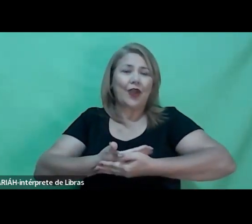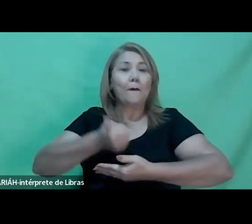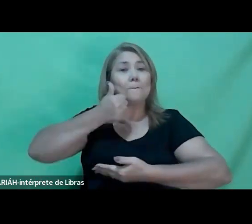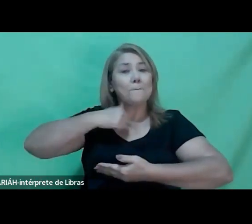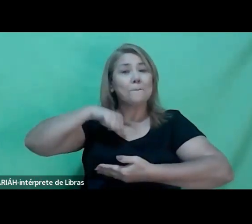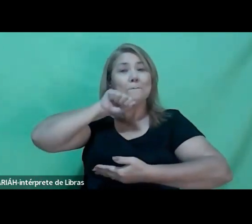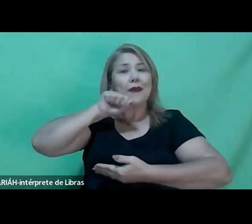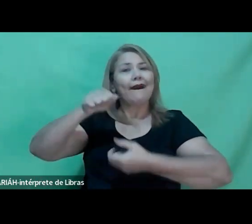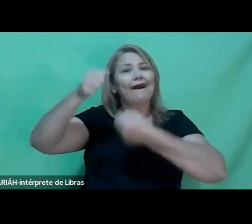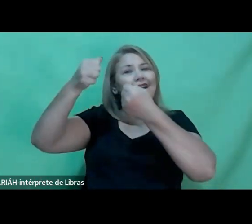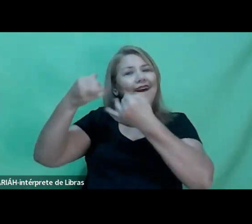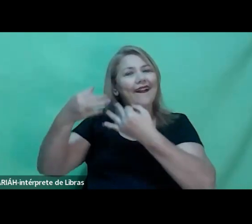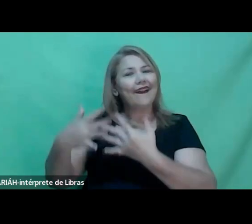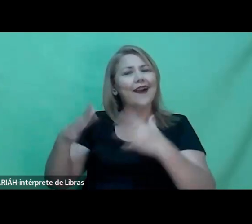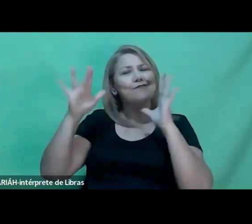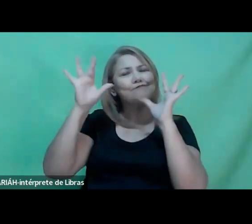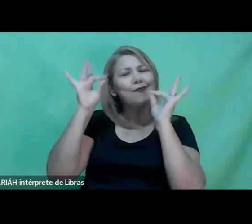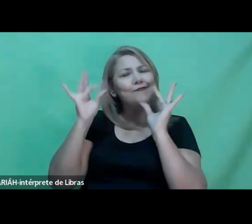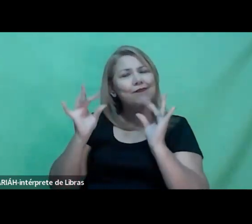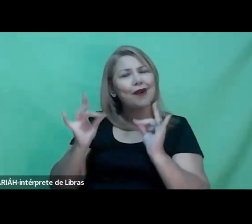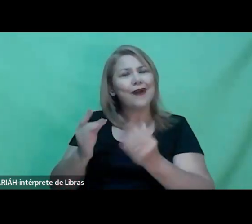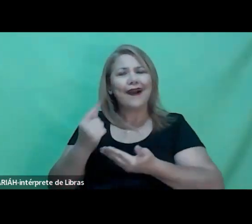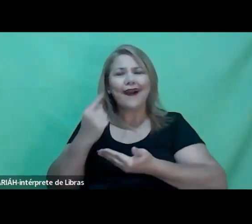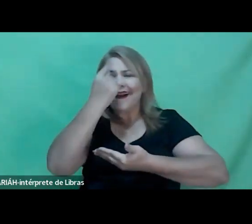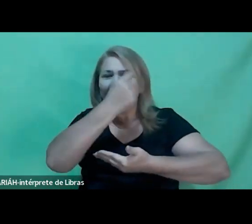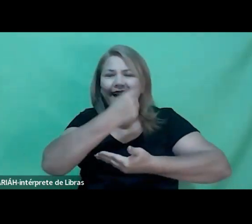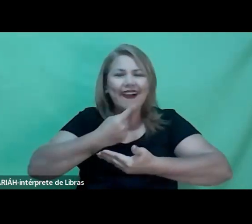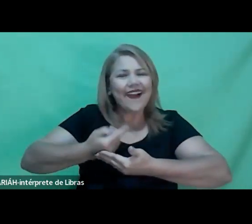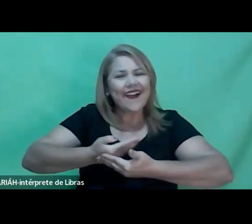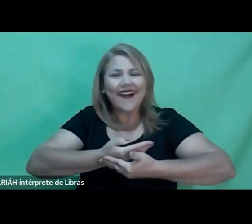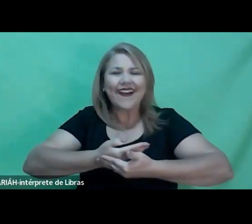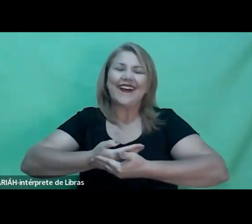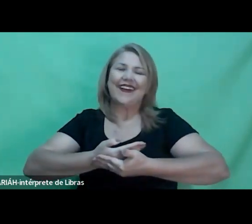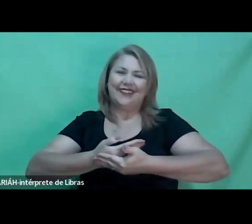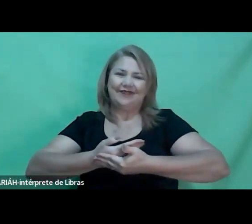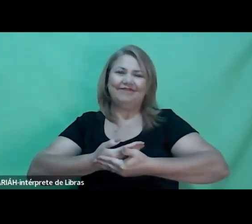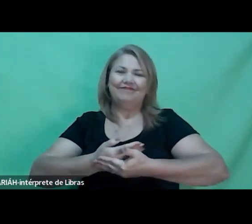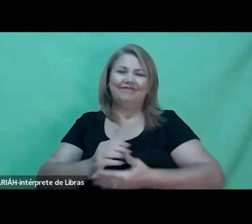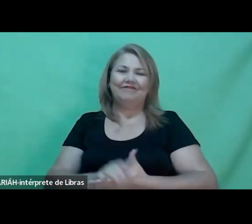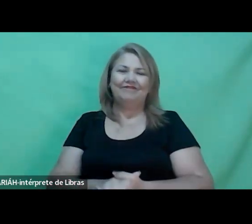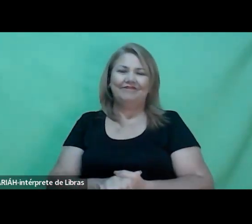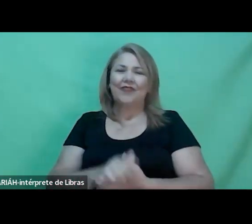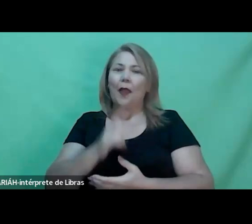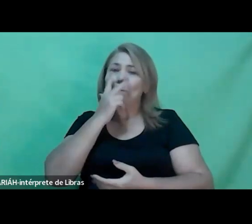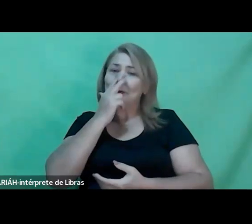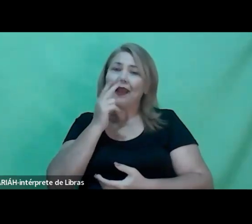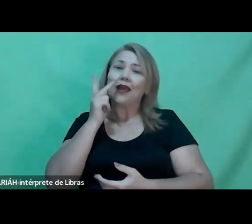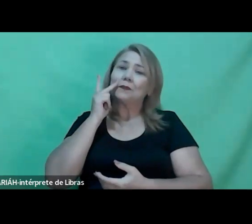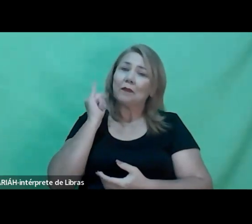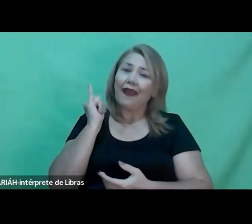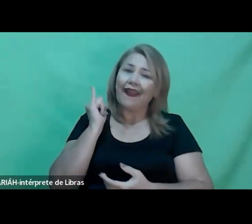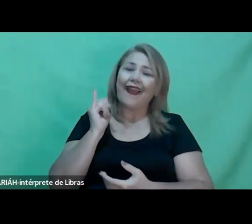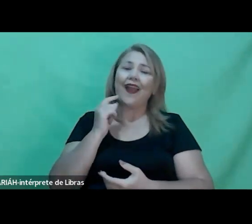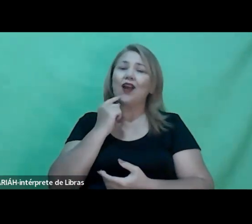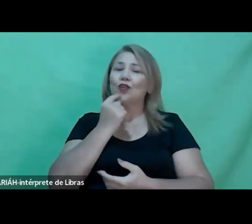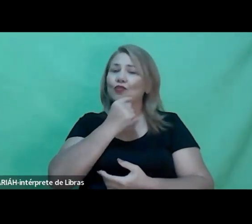describió inicialmente Cómo eraa David su primer dijo Le dijo que se parecía a su papá que sus labios